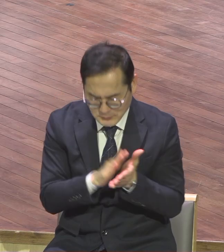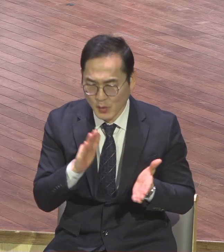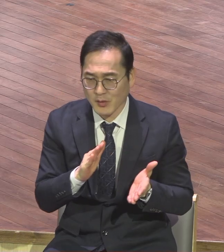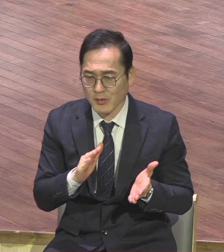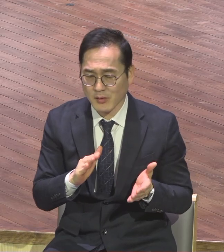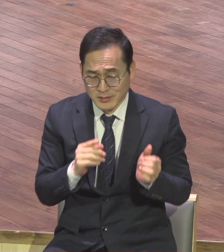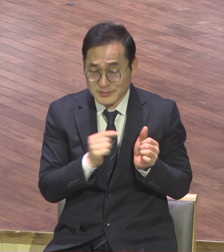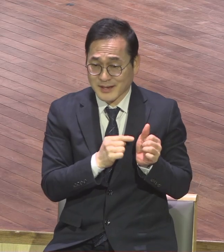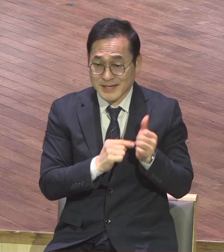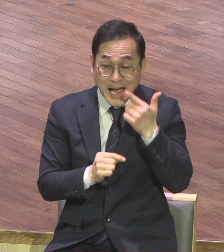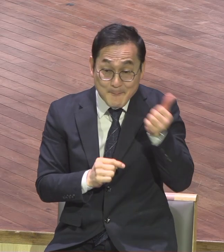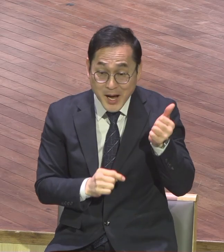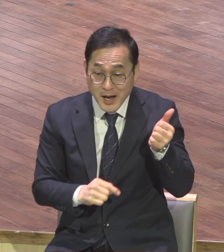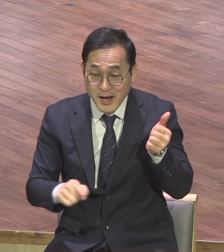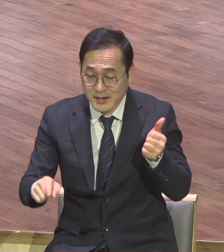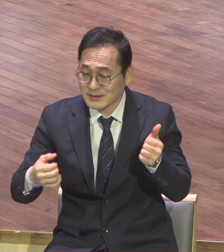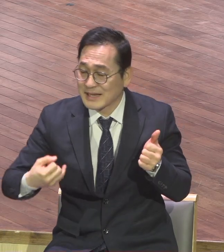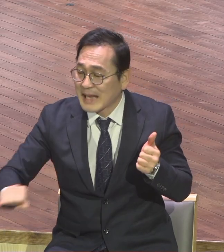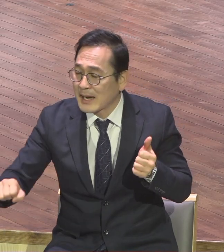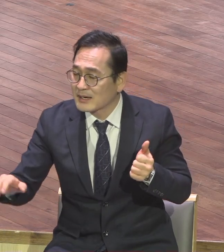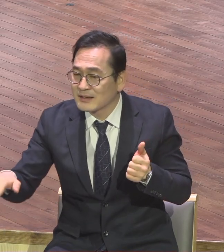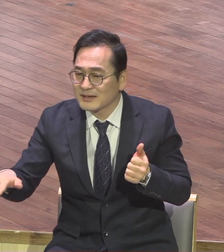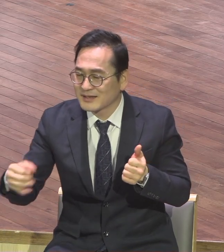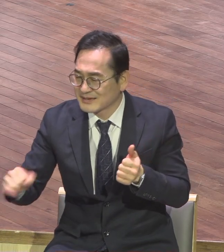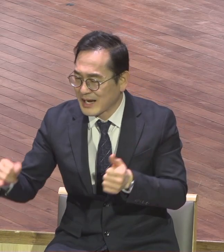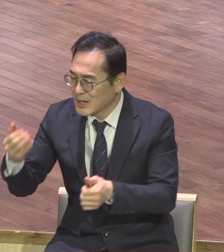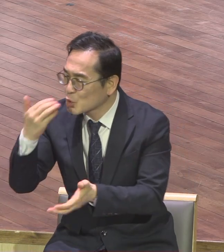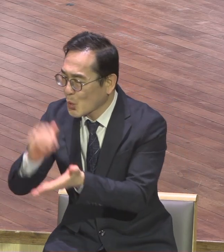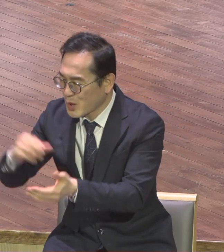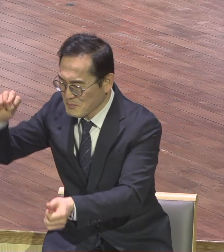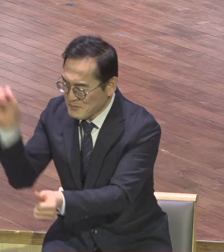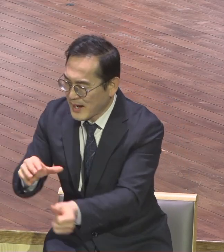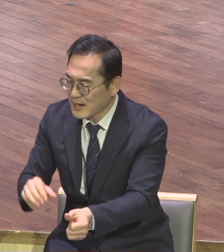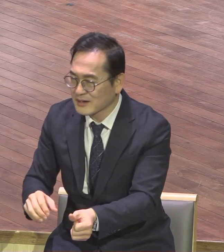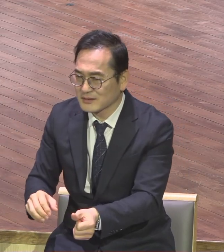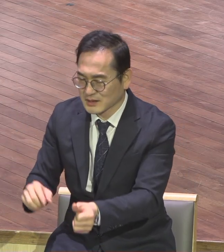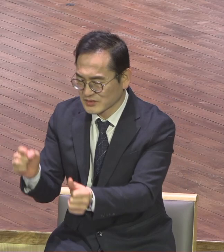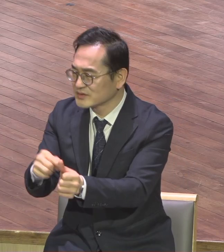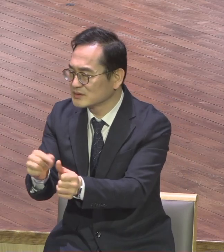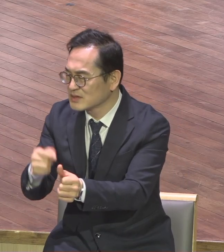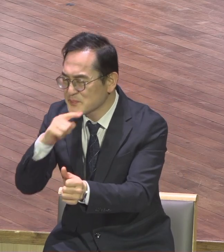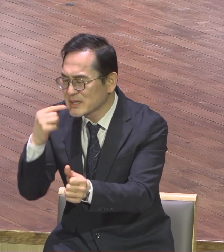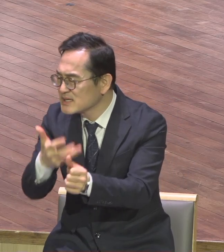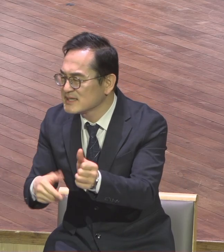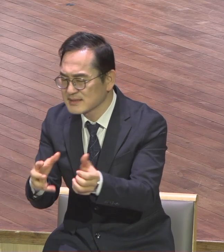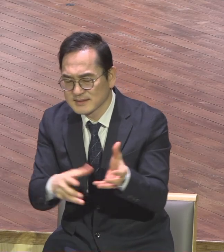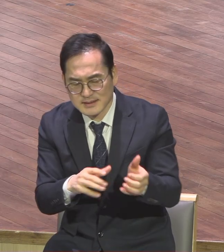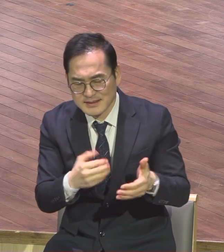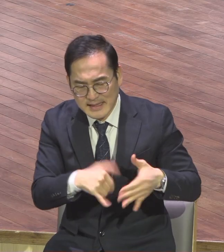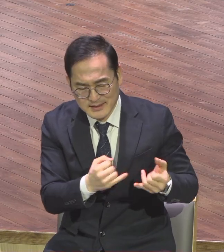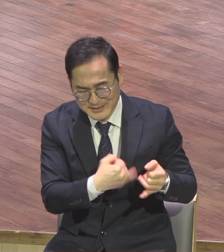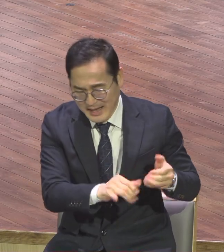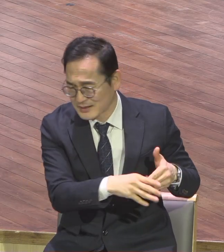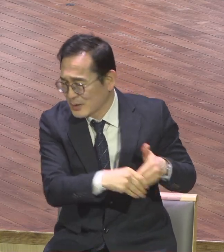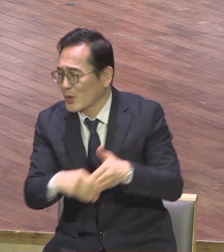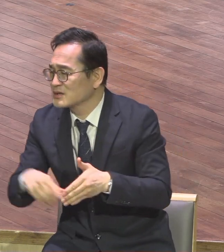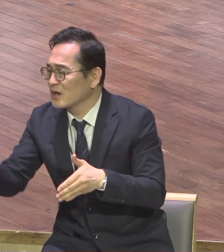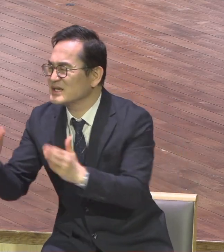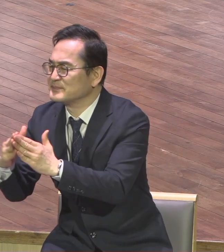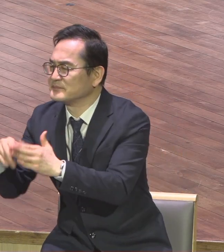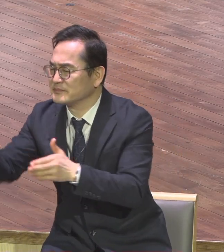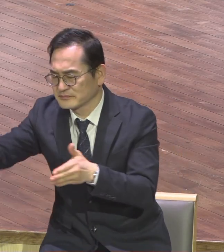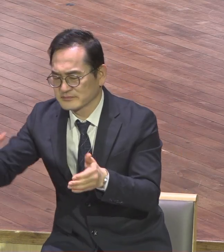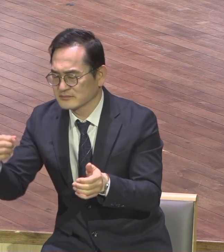그래서 찾아갔어요. 우리 딸을 어떻게 할 거냐. 이 해결해내. 그러니까 그 아들